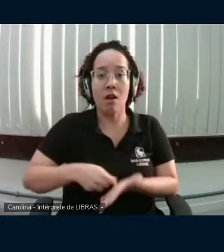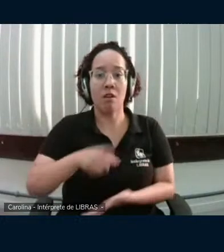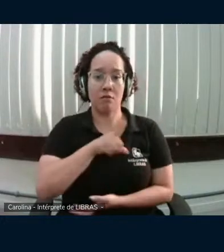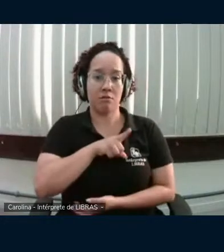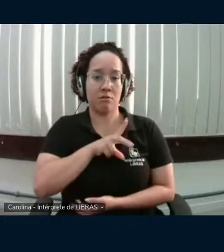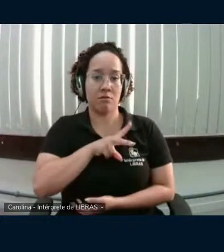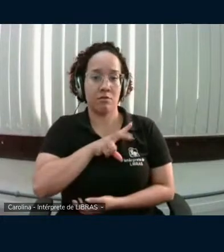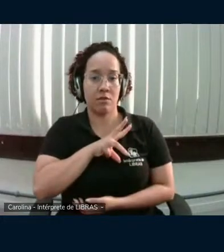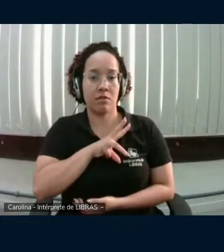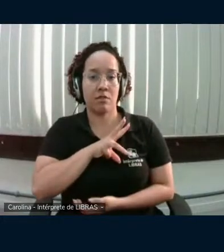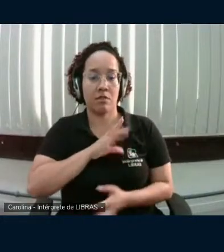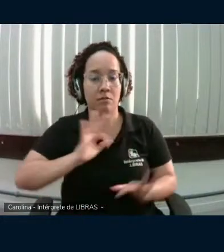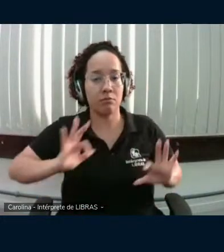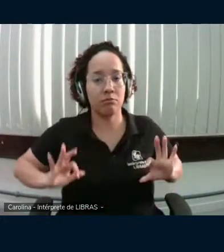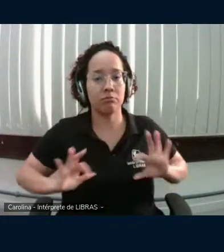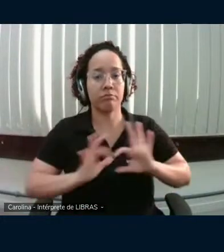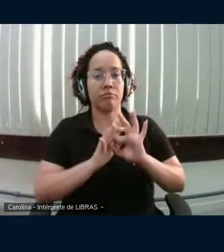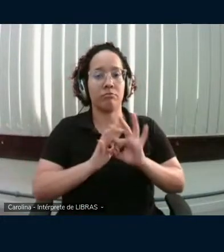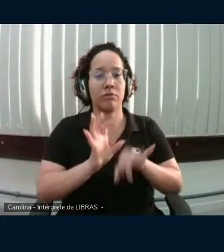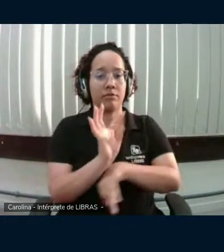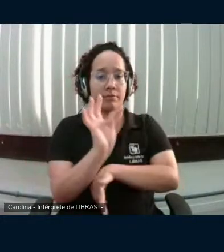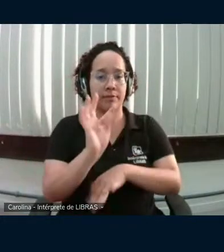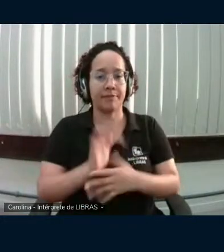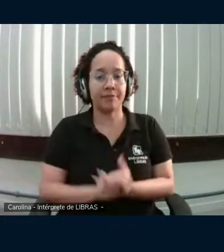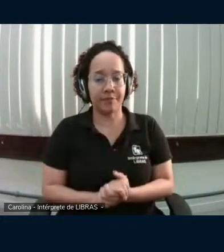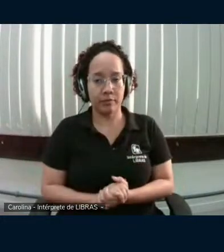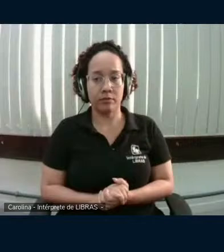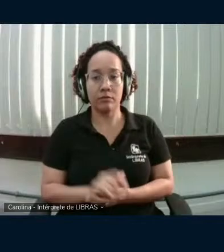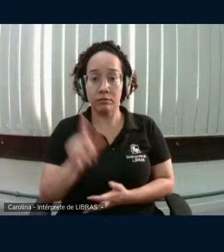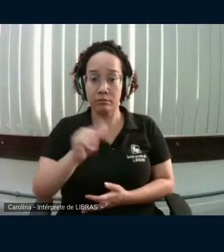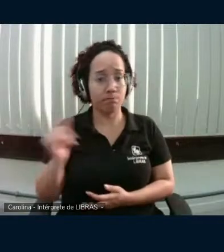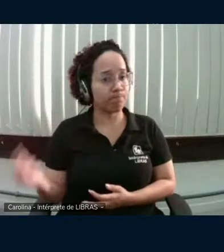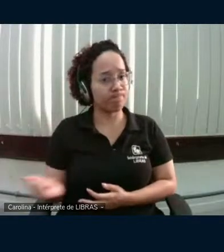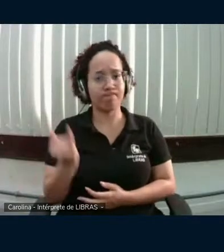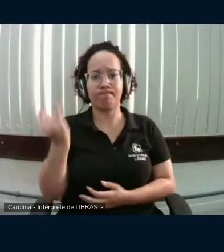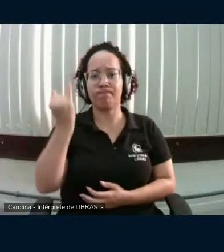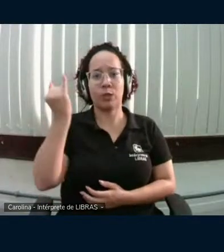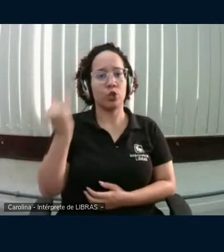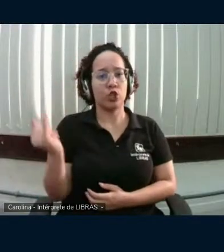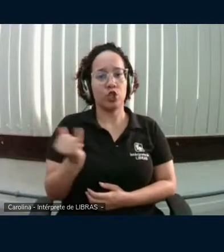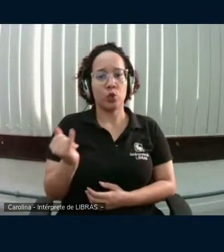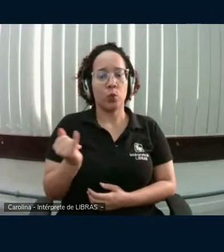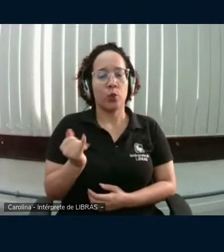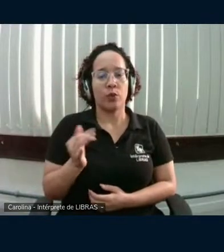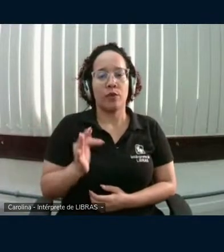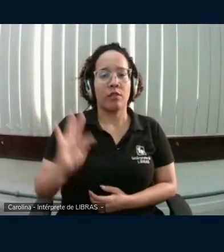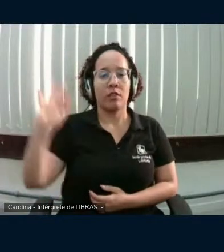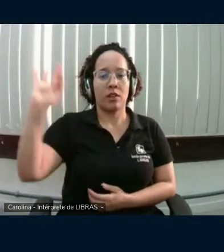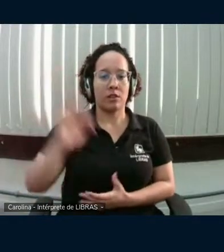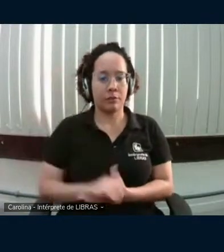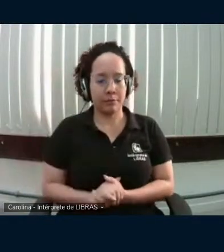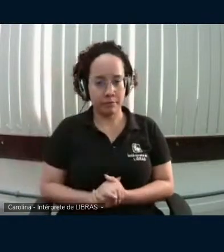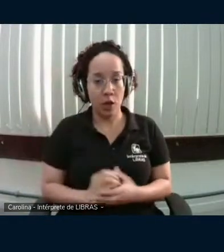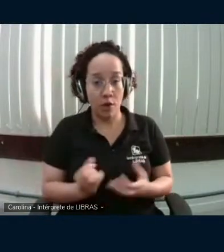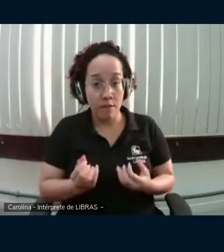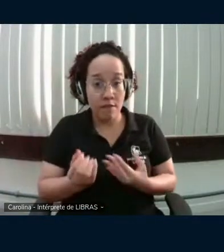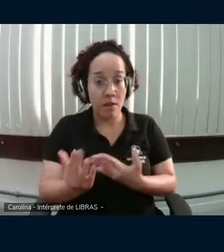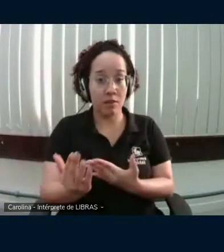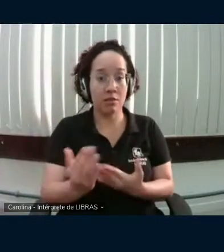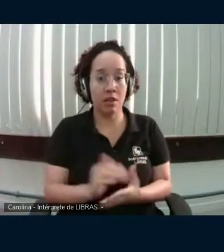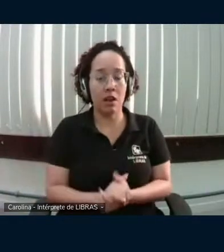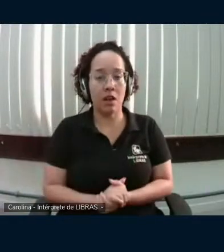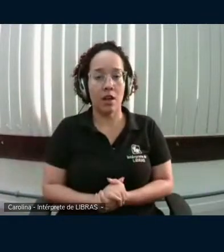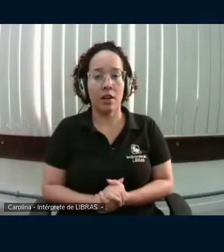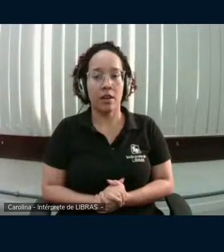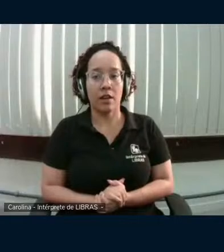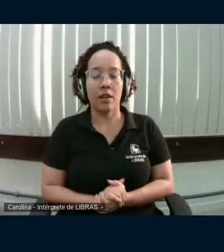é o espírito dos institutos federais. É a alma dos institutos federais. Oferecer ensino médio concomitância, o